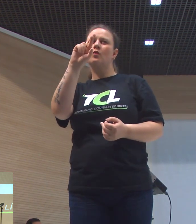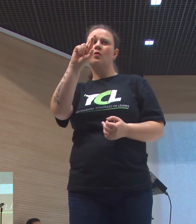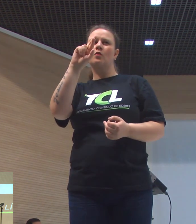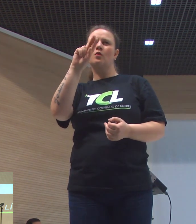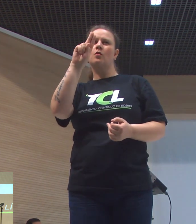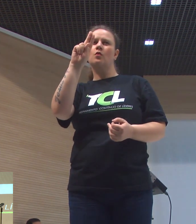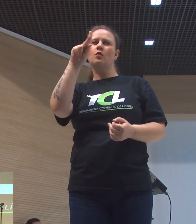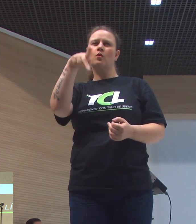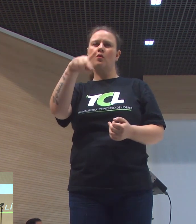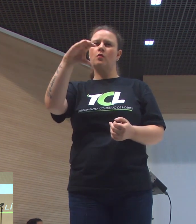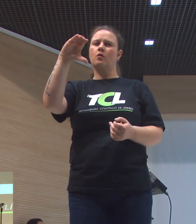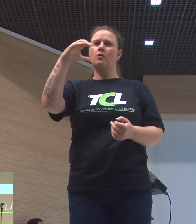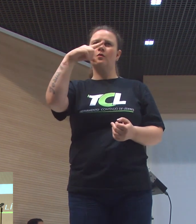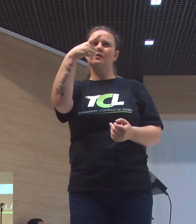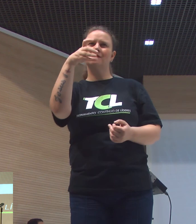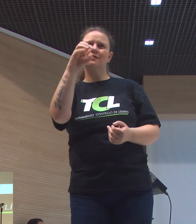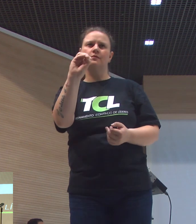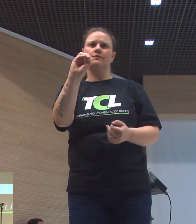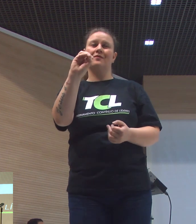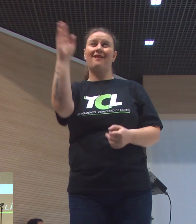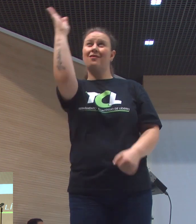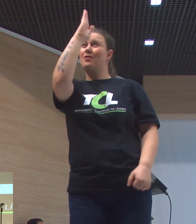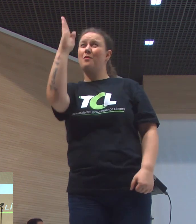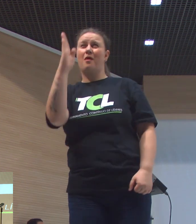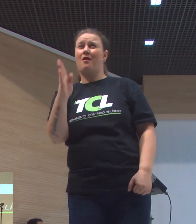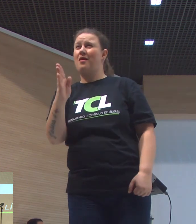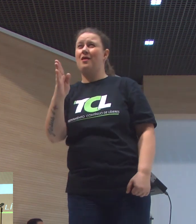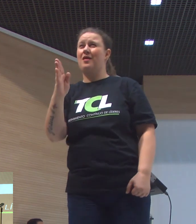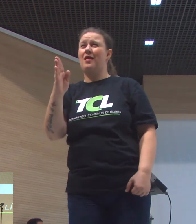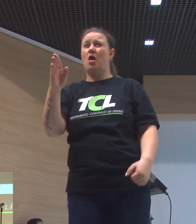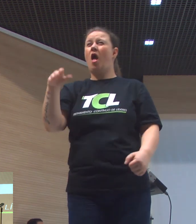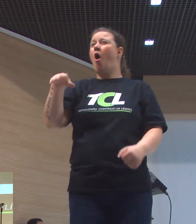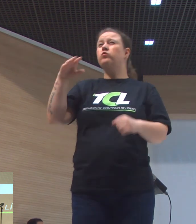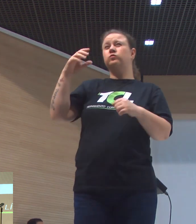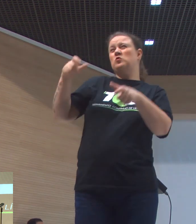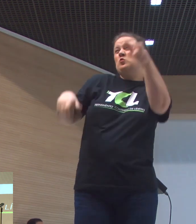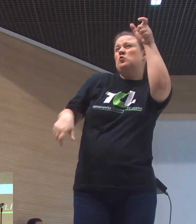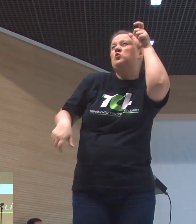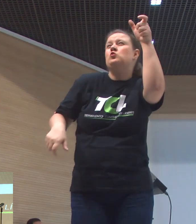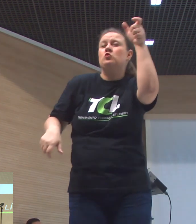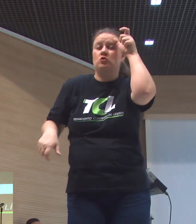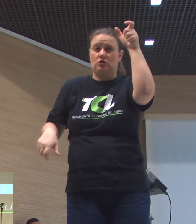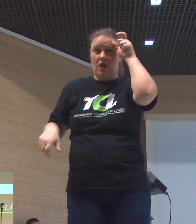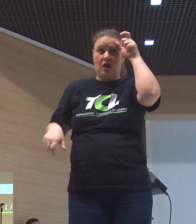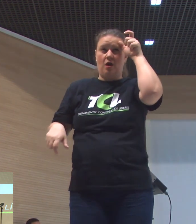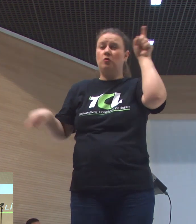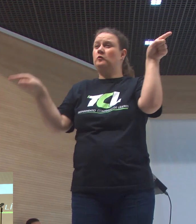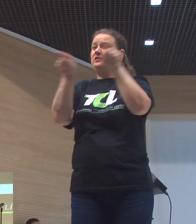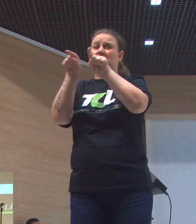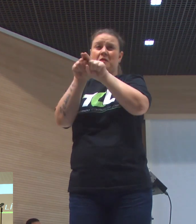está em nosso país, é um espírito maligno também, é um comportamento cultural, é